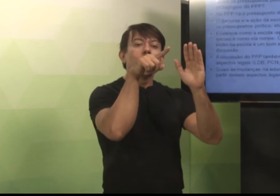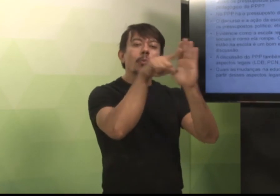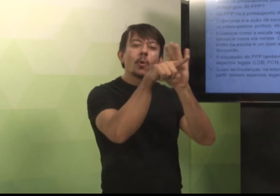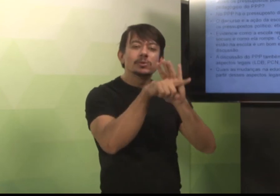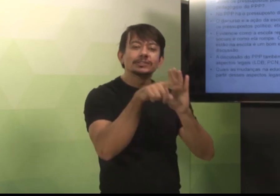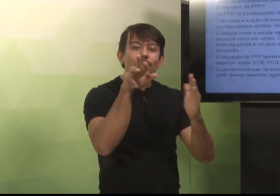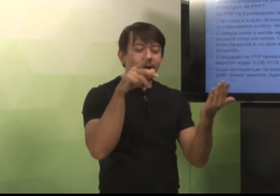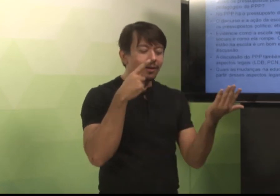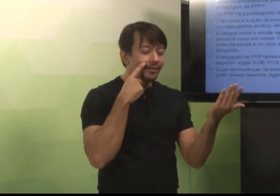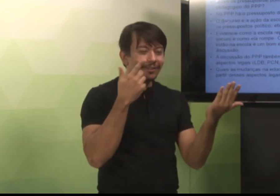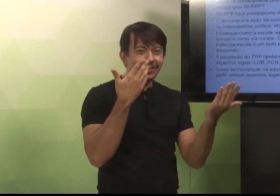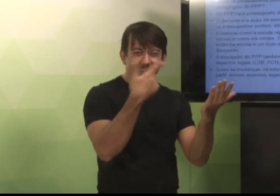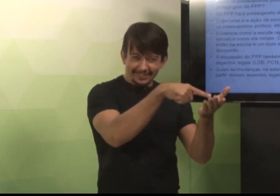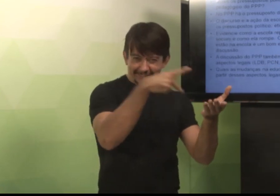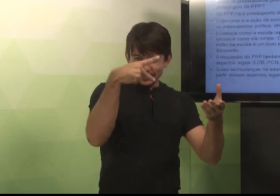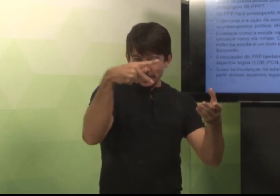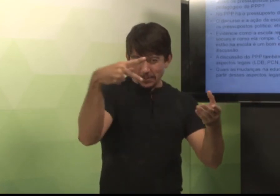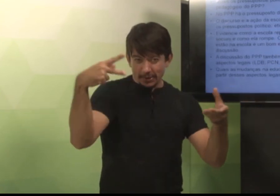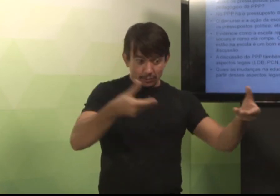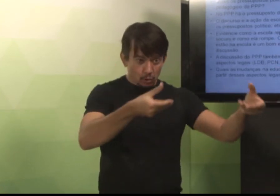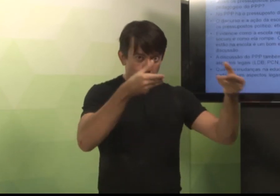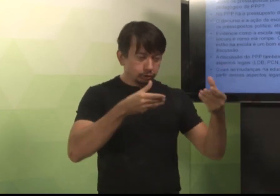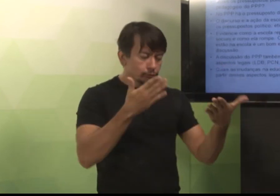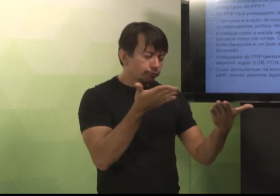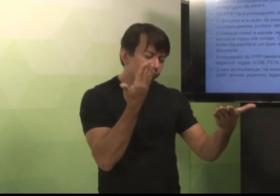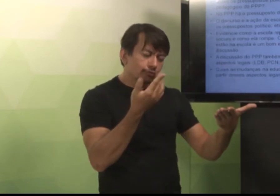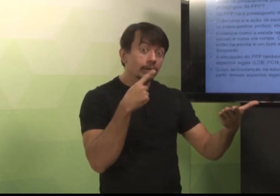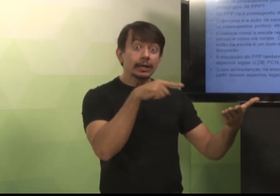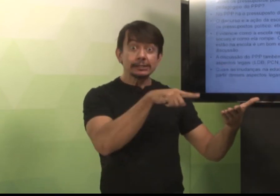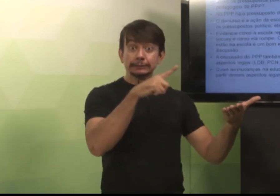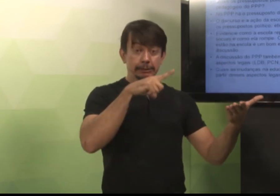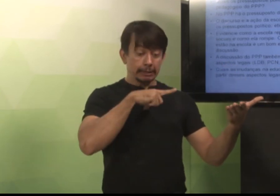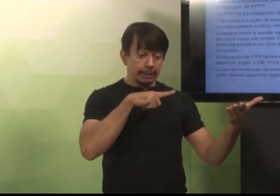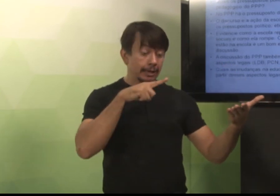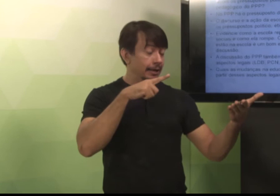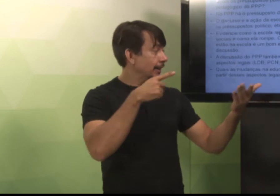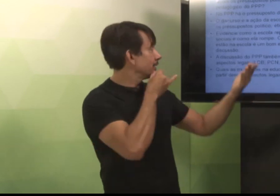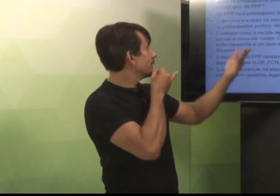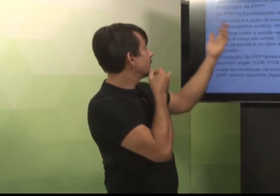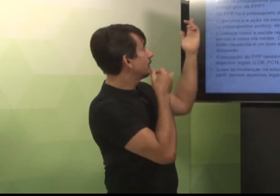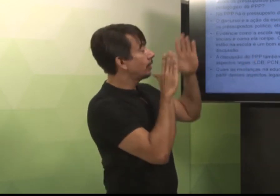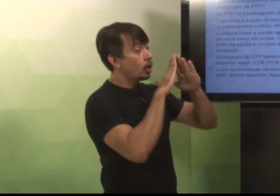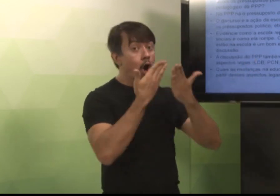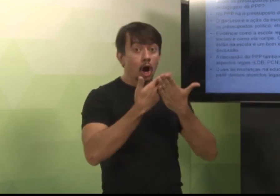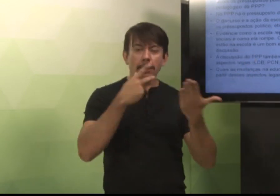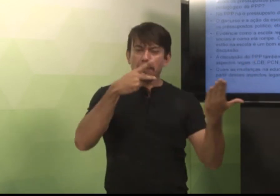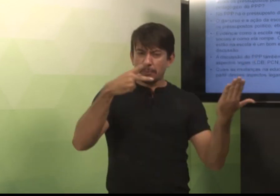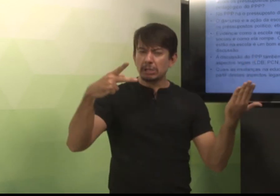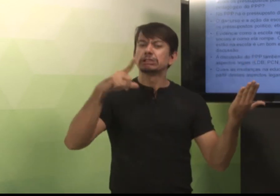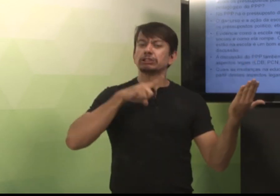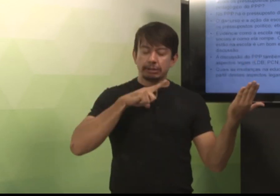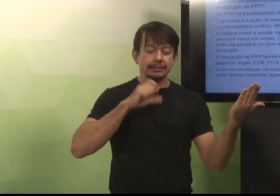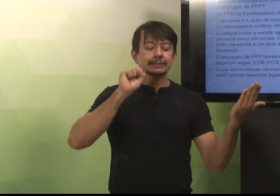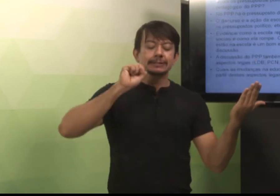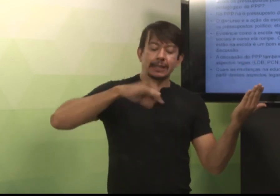Então, o PPP vai auxiliar você no seu trabalho e aqui temos algumas perguntas. Então, você vai ler o PPP